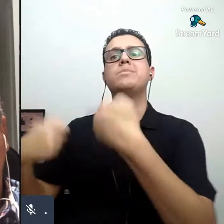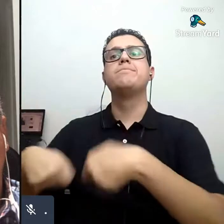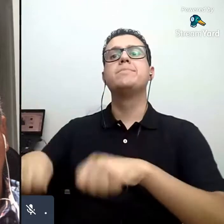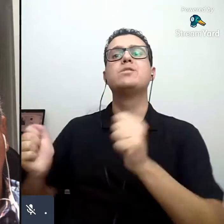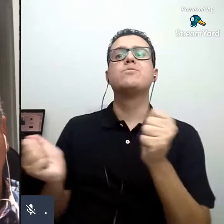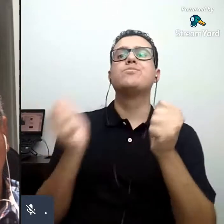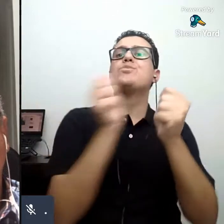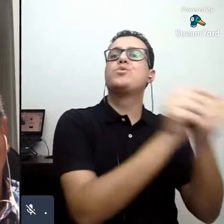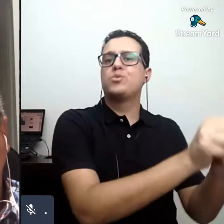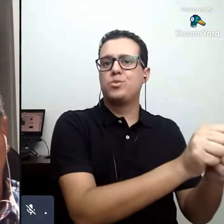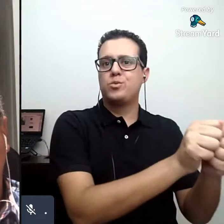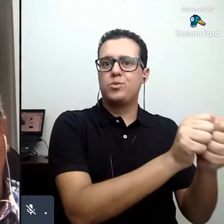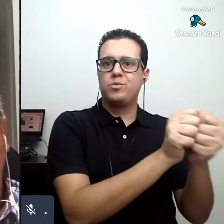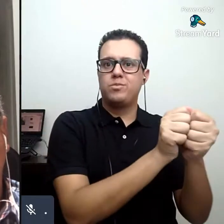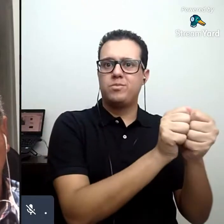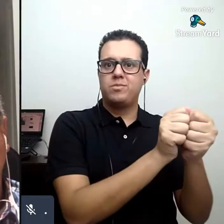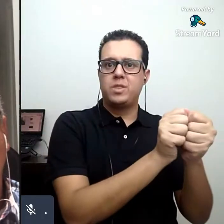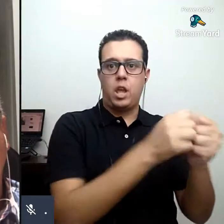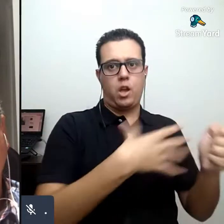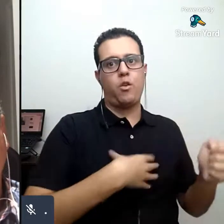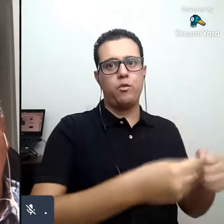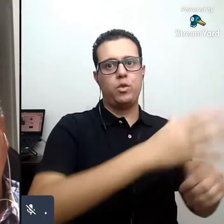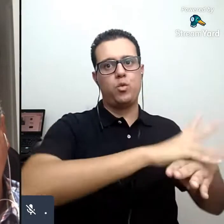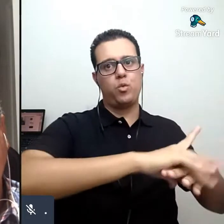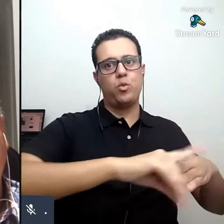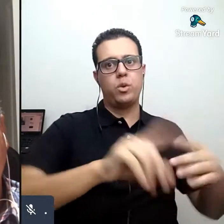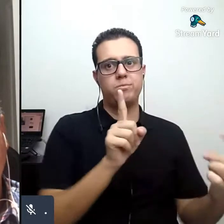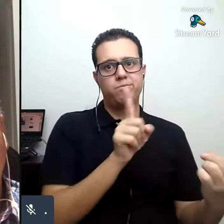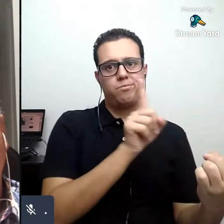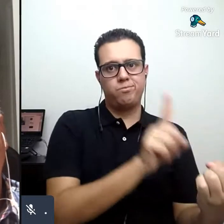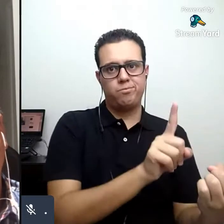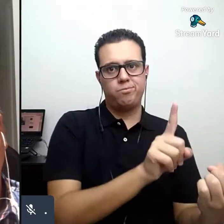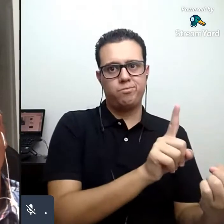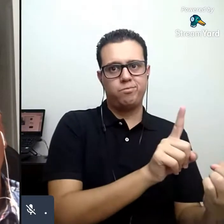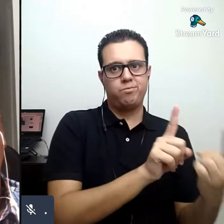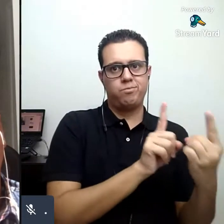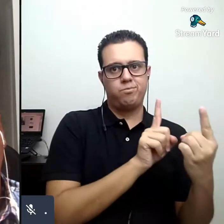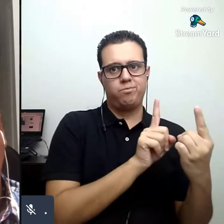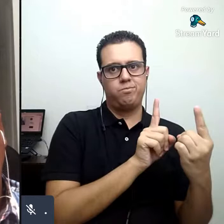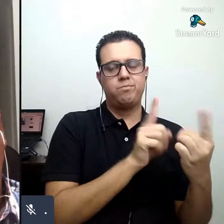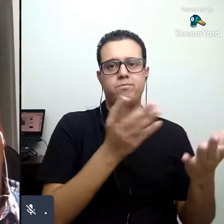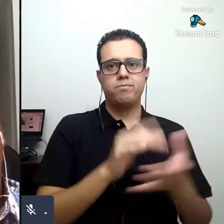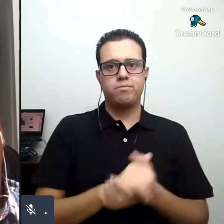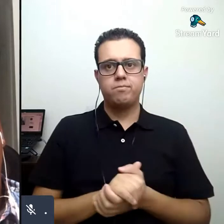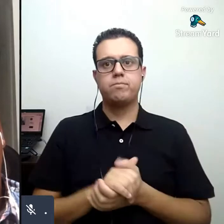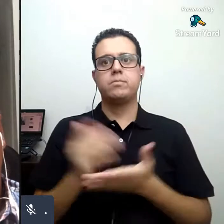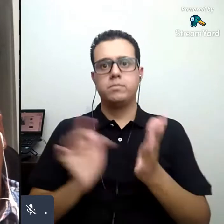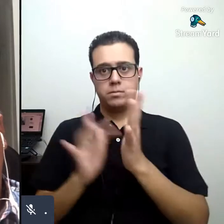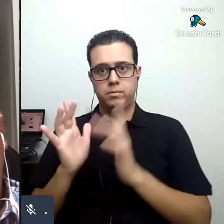que Jesus tinha poder sobre as doenças e não sobre a vida,